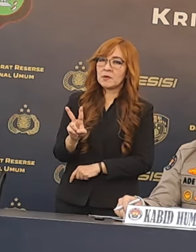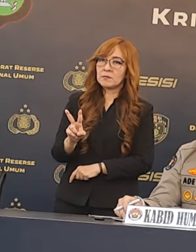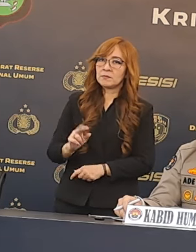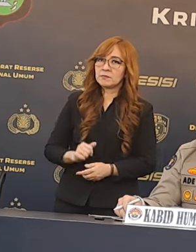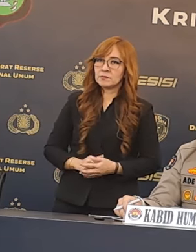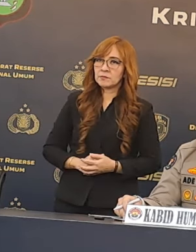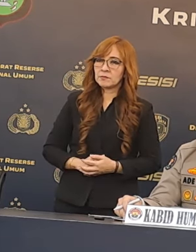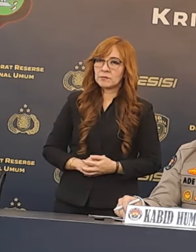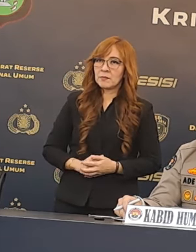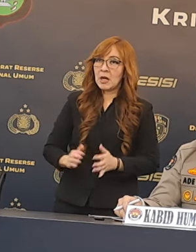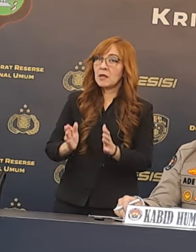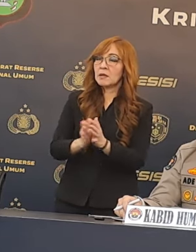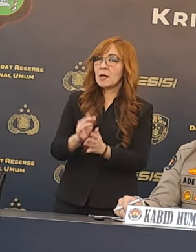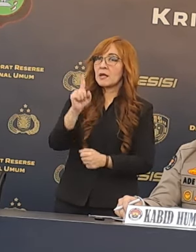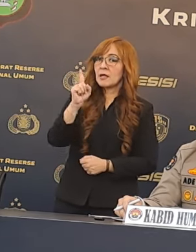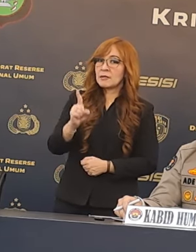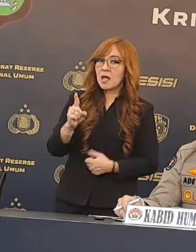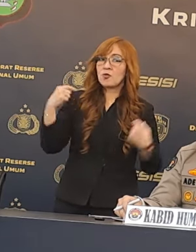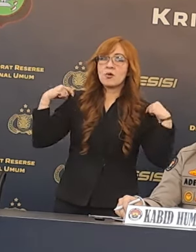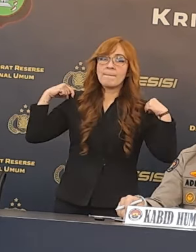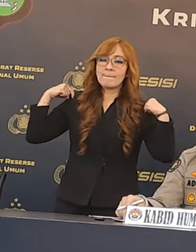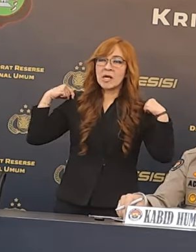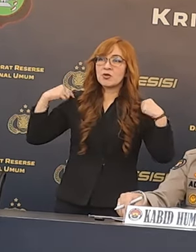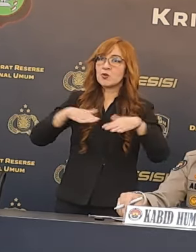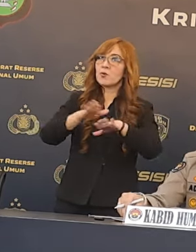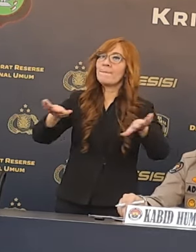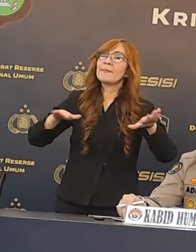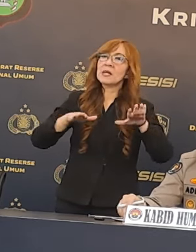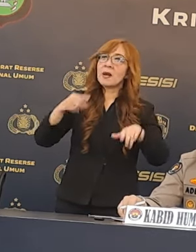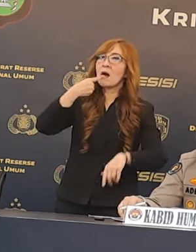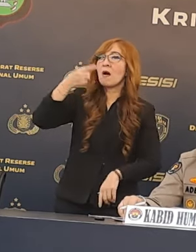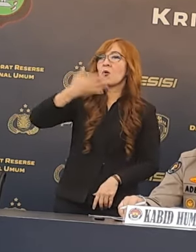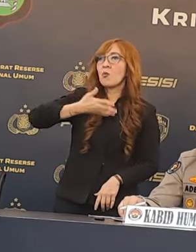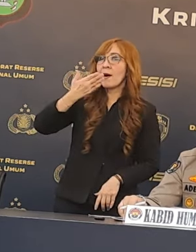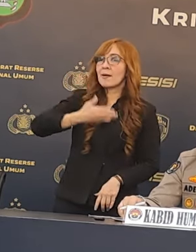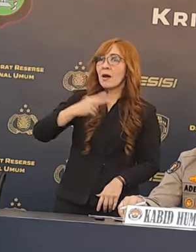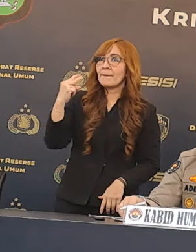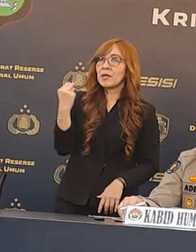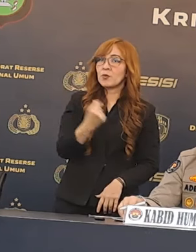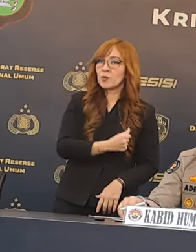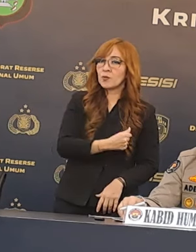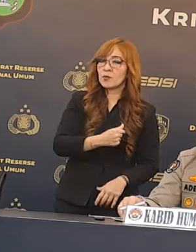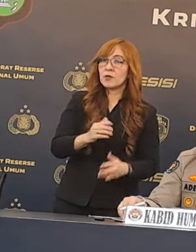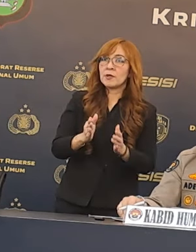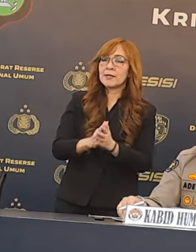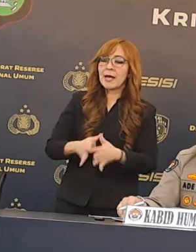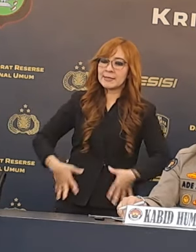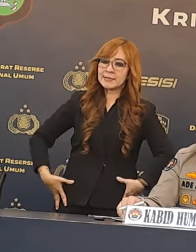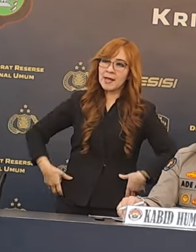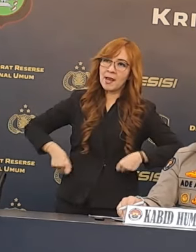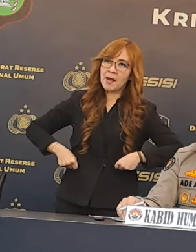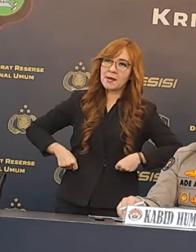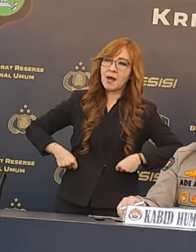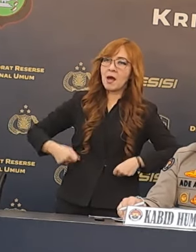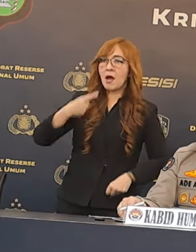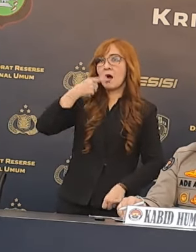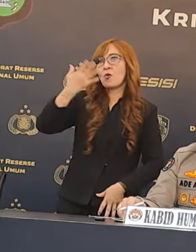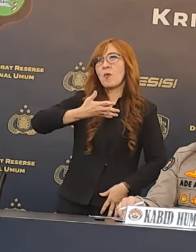kemudian satu buah baju renang warna biru dan celana dalam warna